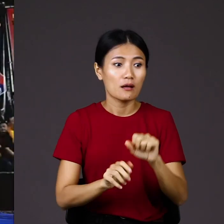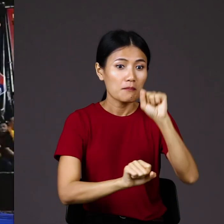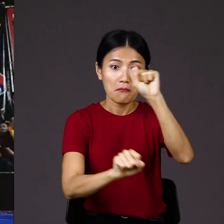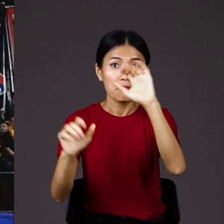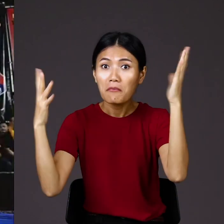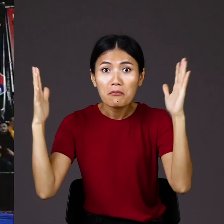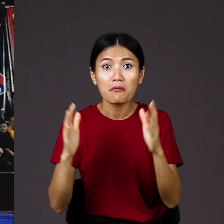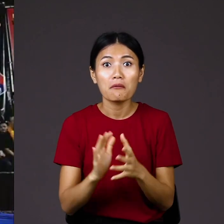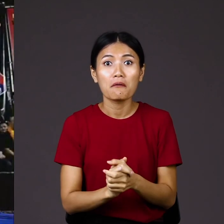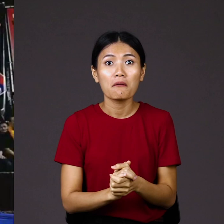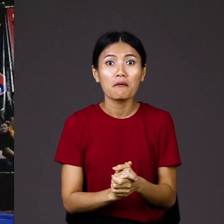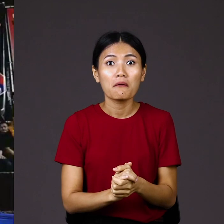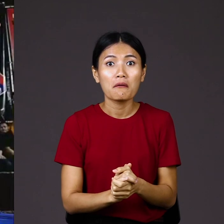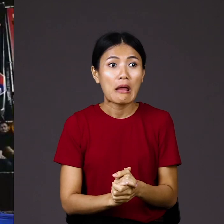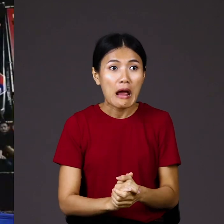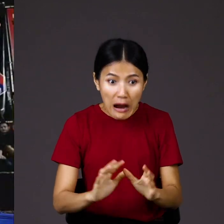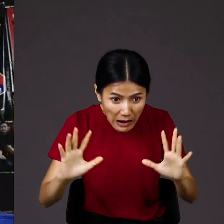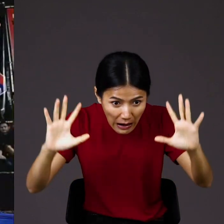ยครับ